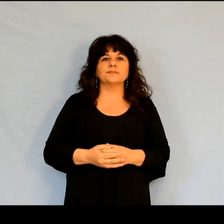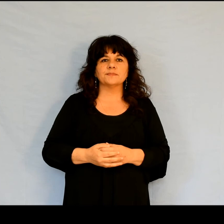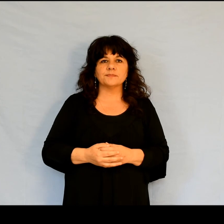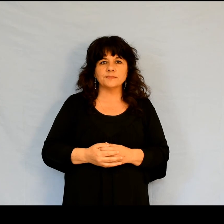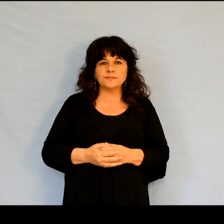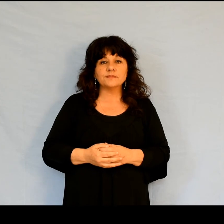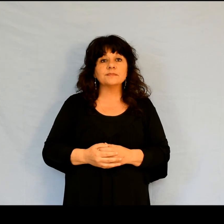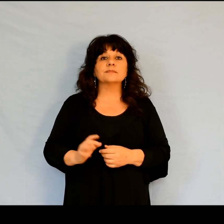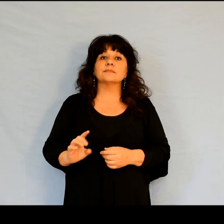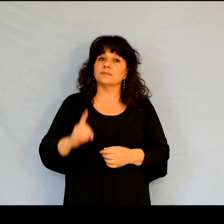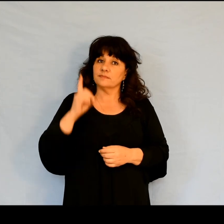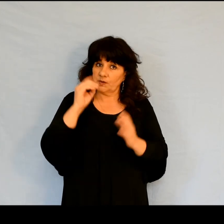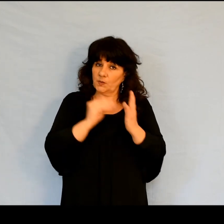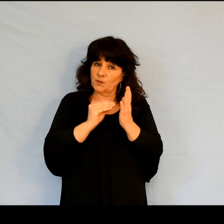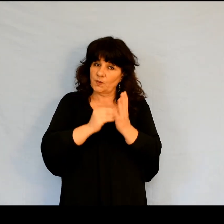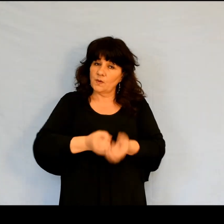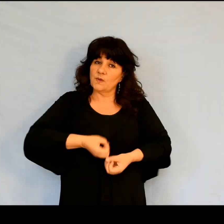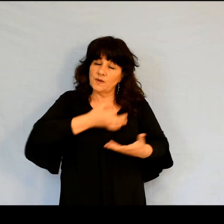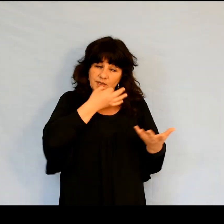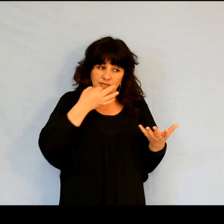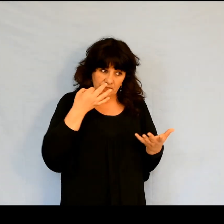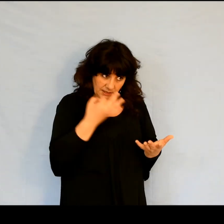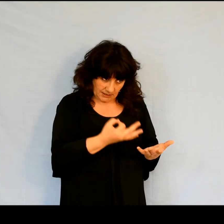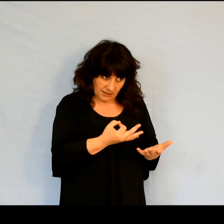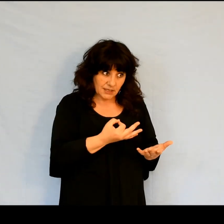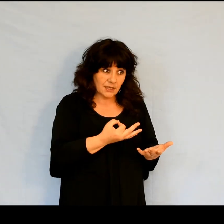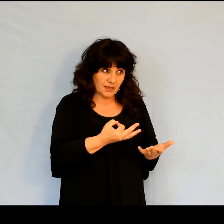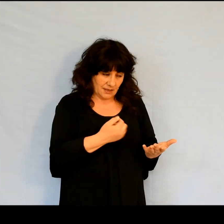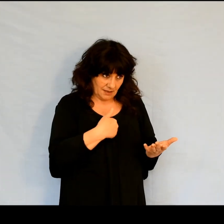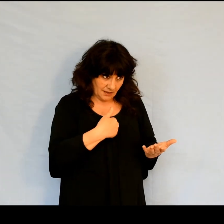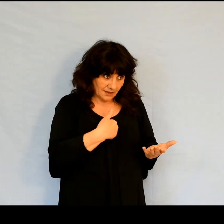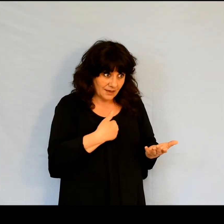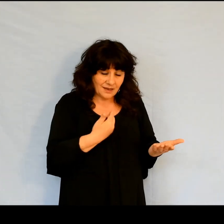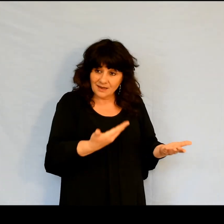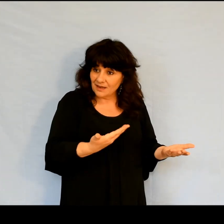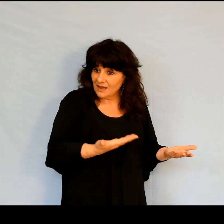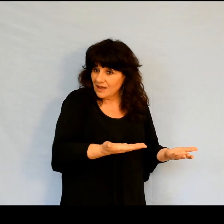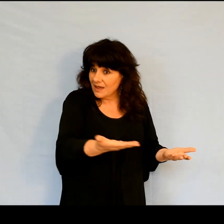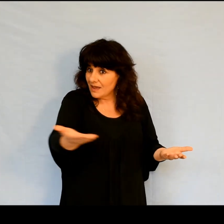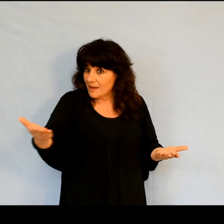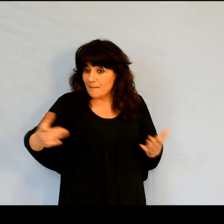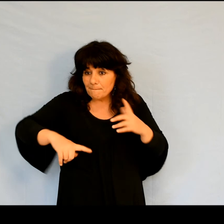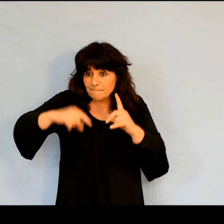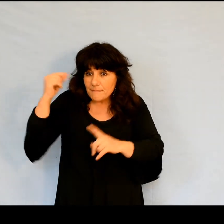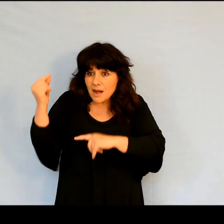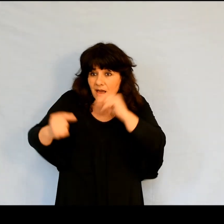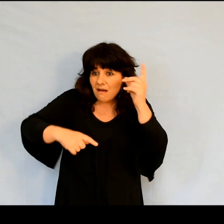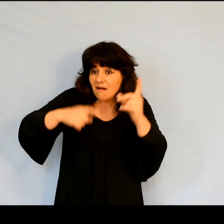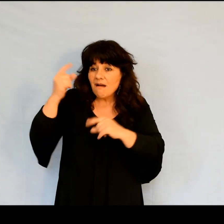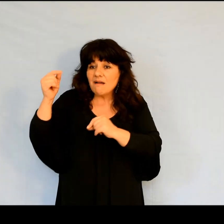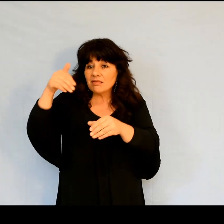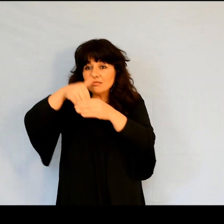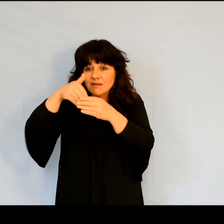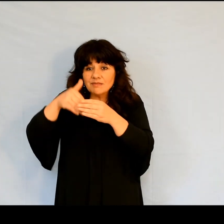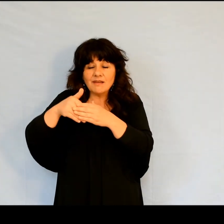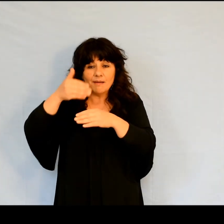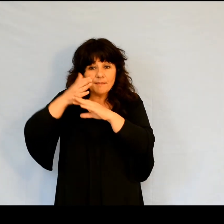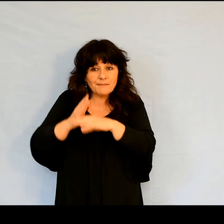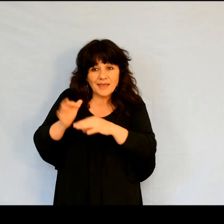Dieu dit encore, je vous donne toutes les plantes qui portent sa semence sur toute